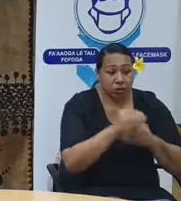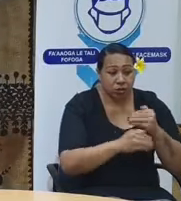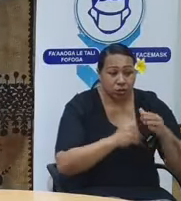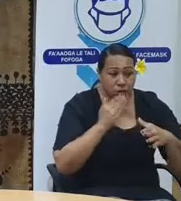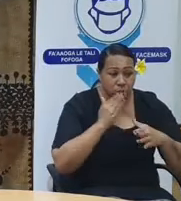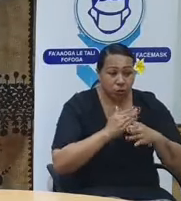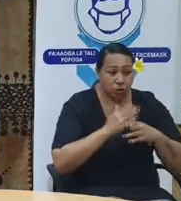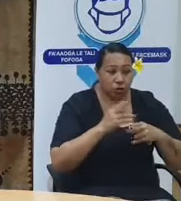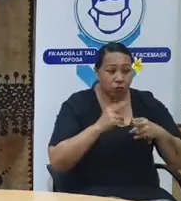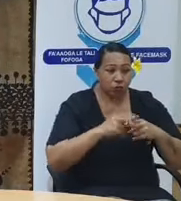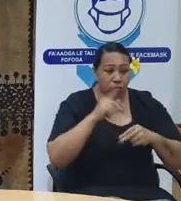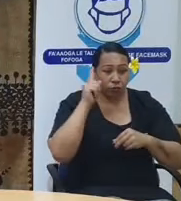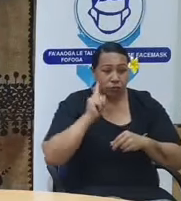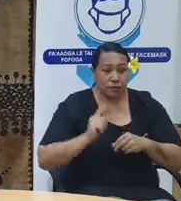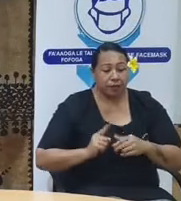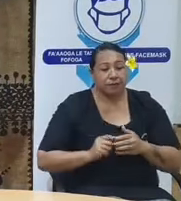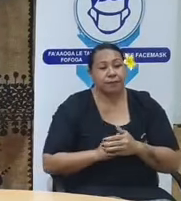yaso pa fitai